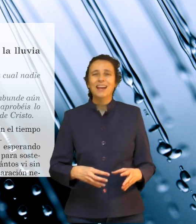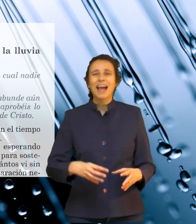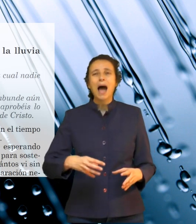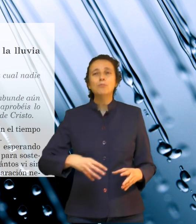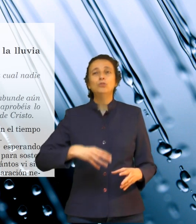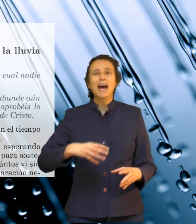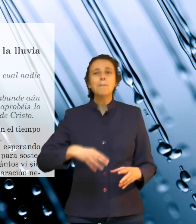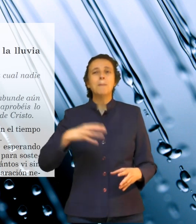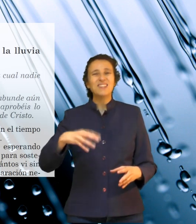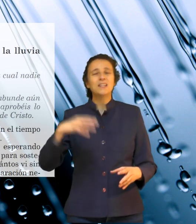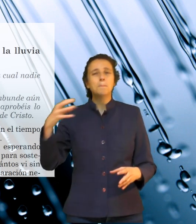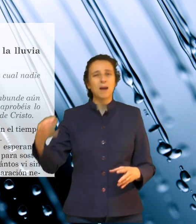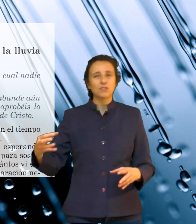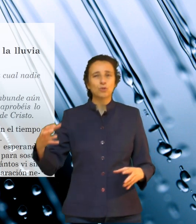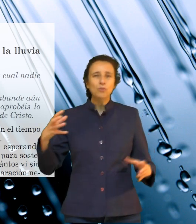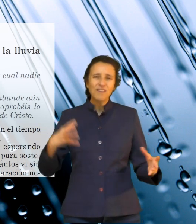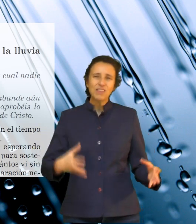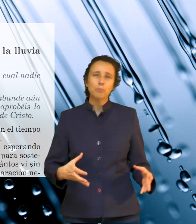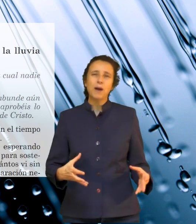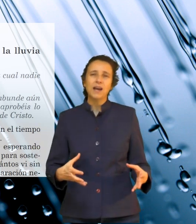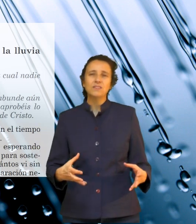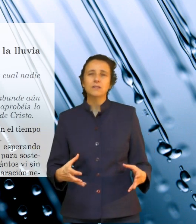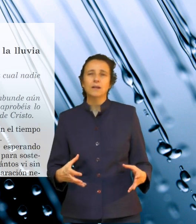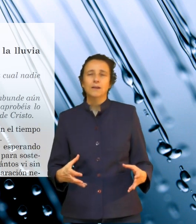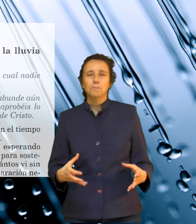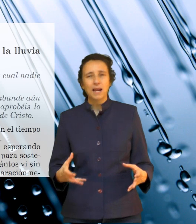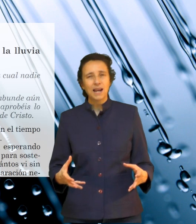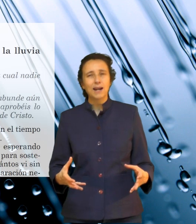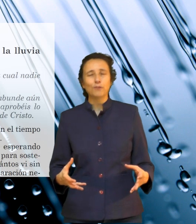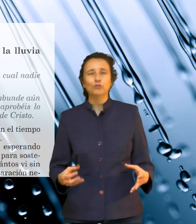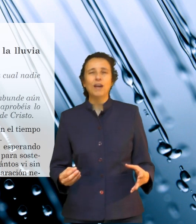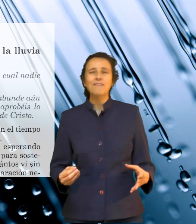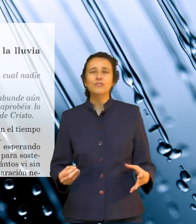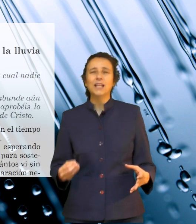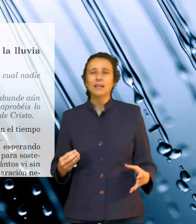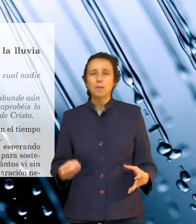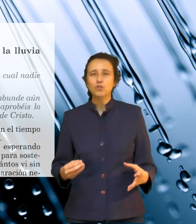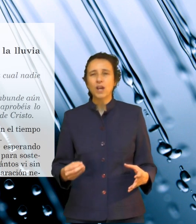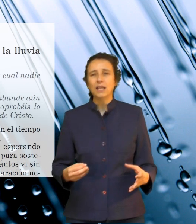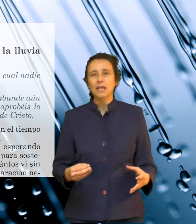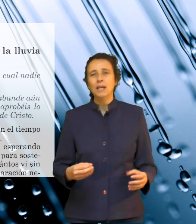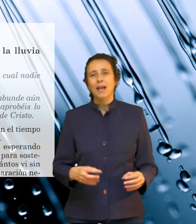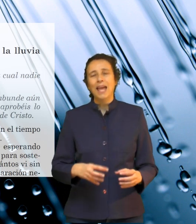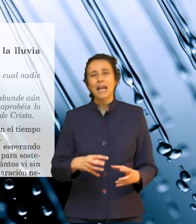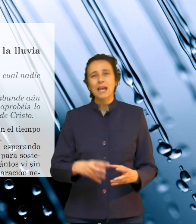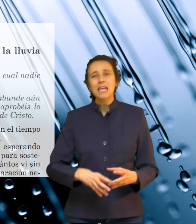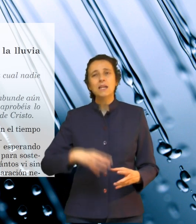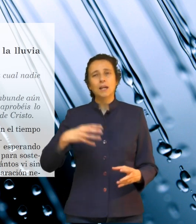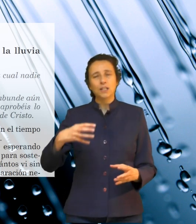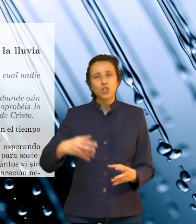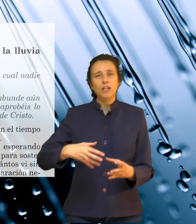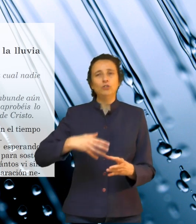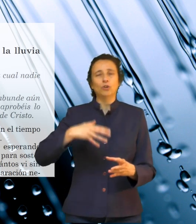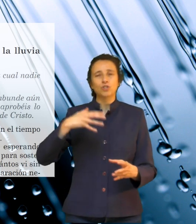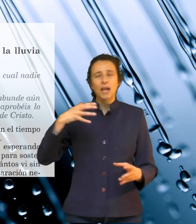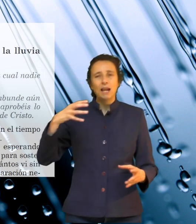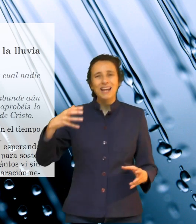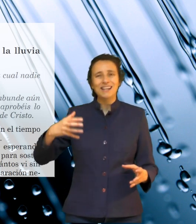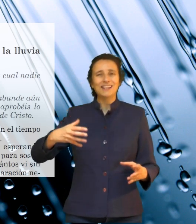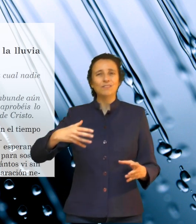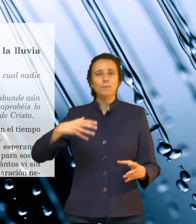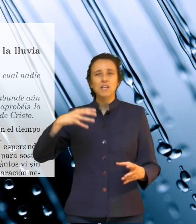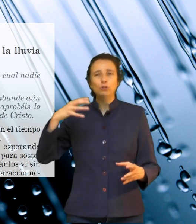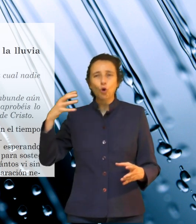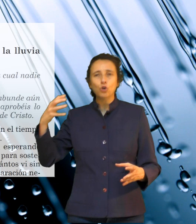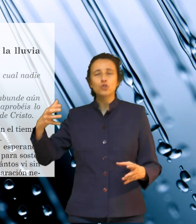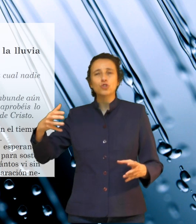debe abundar más y más. Una vez más, valga la redundancia, tenemos aquí el increciendo, o sea,